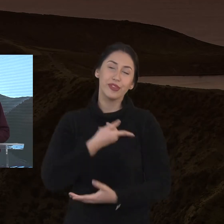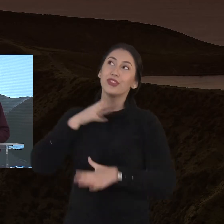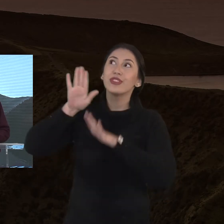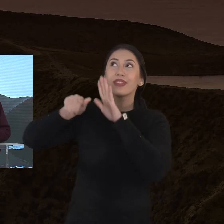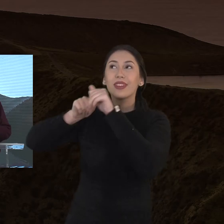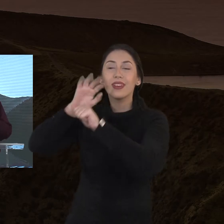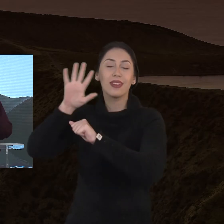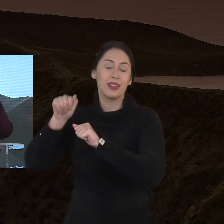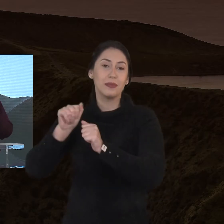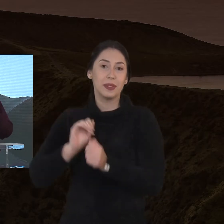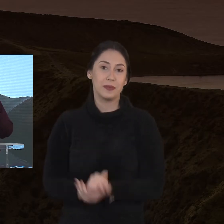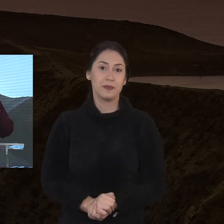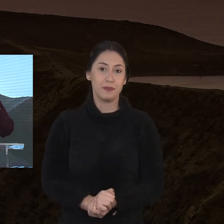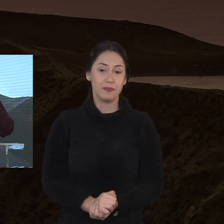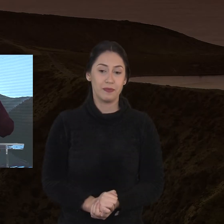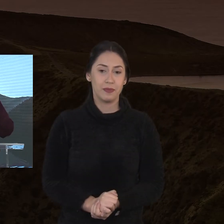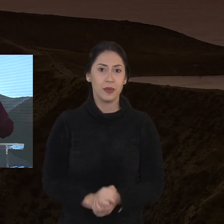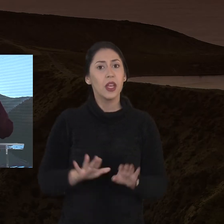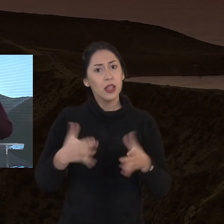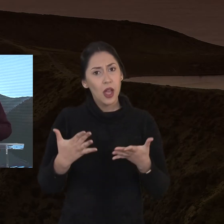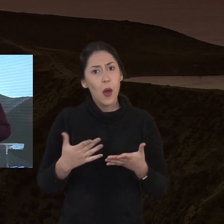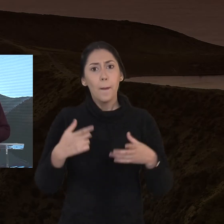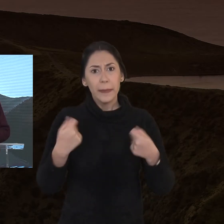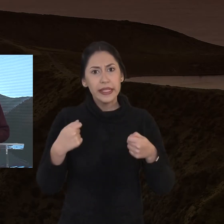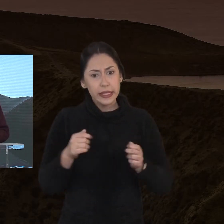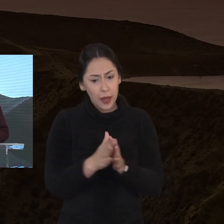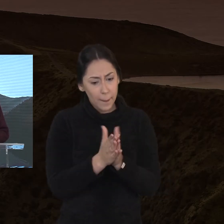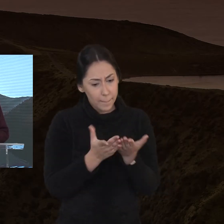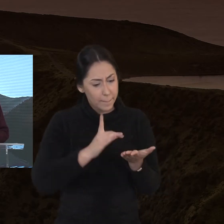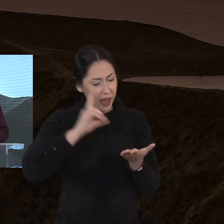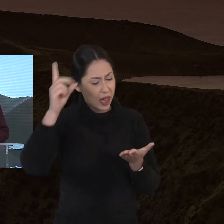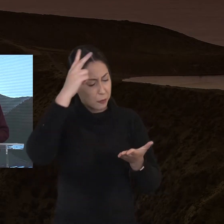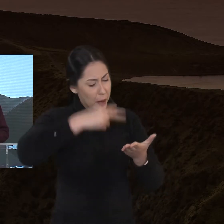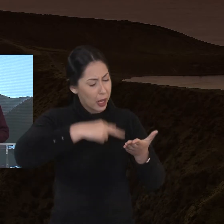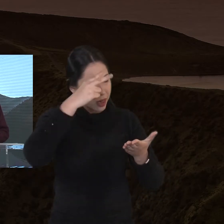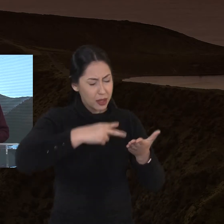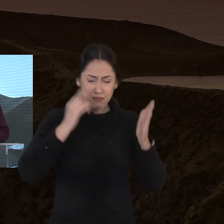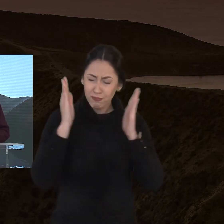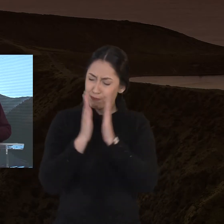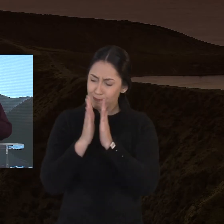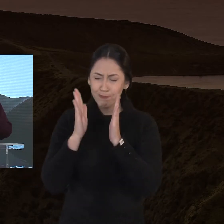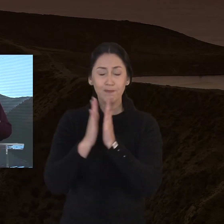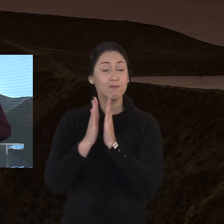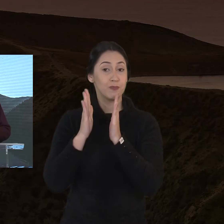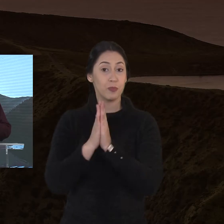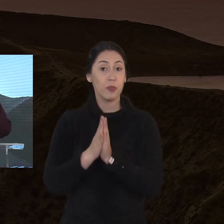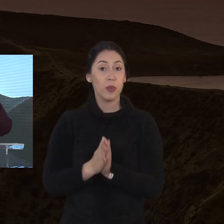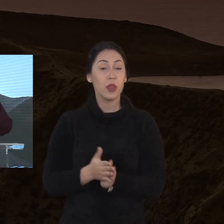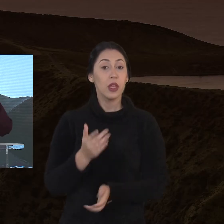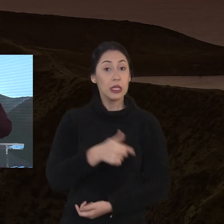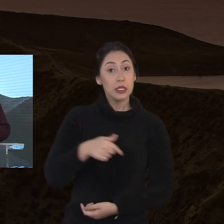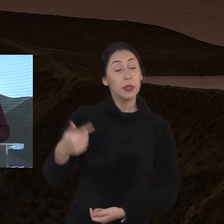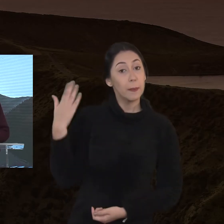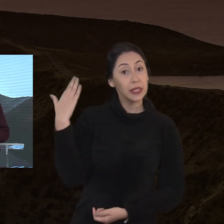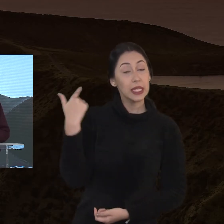então e vamos orar e ler a palavra eu dei o testemunho na semana passada daqueles irmãos que eram guardas vermelhos